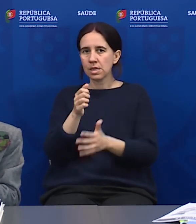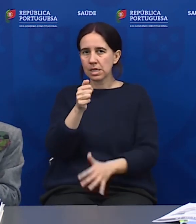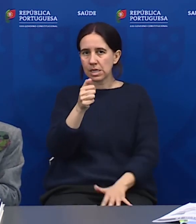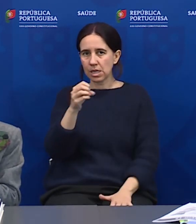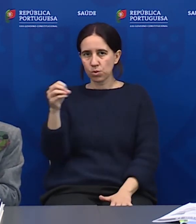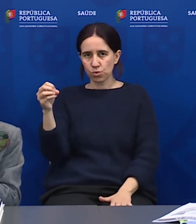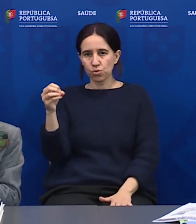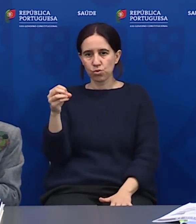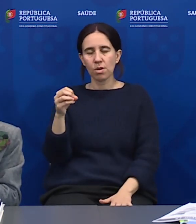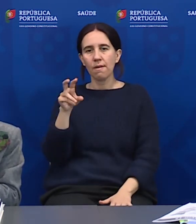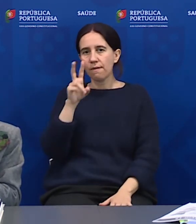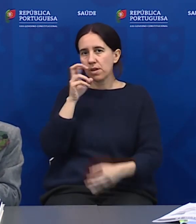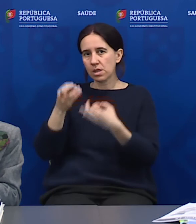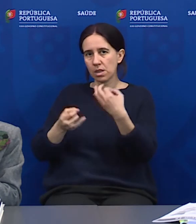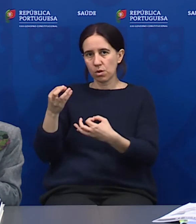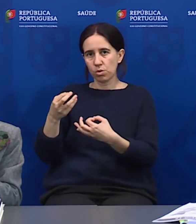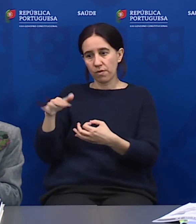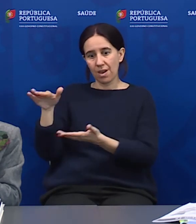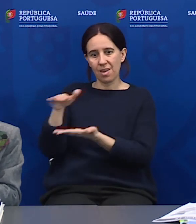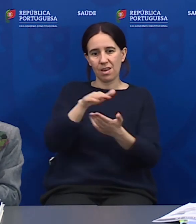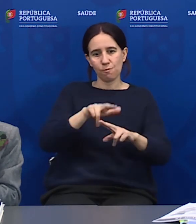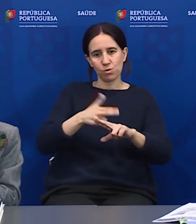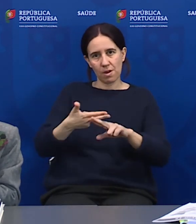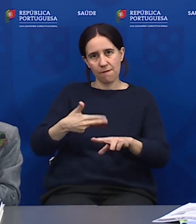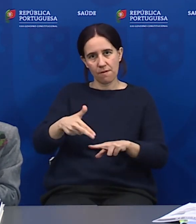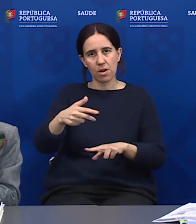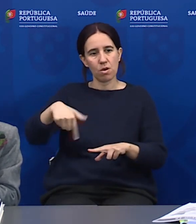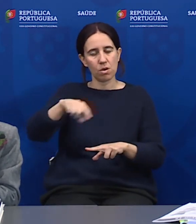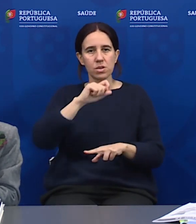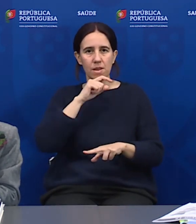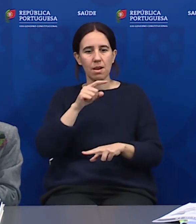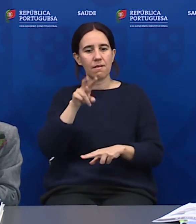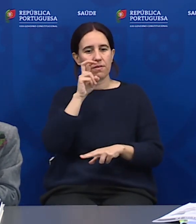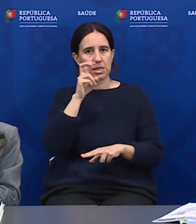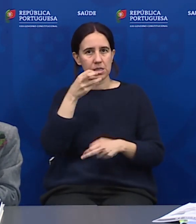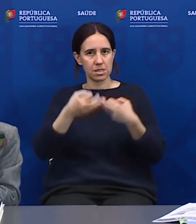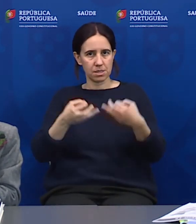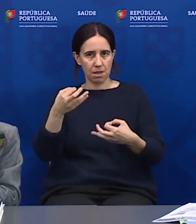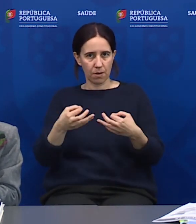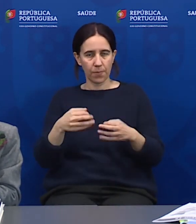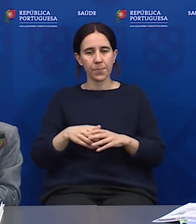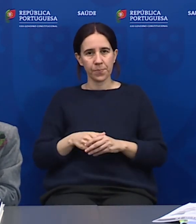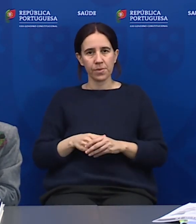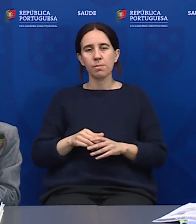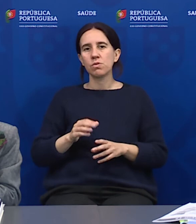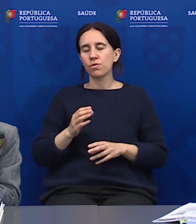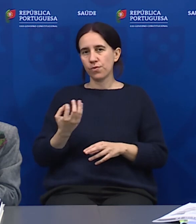500 ventiladores que vão reforçar a nossa capacidade de ventilação. Estão também